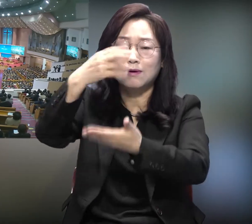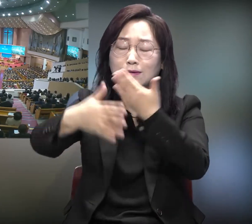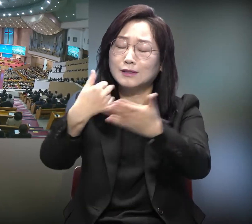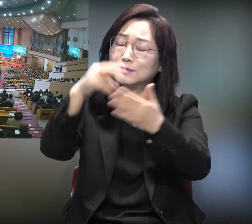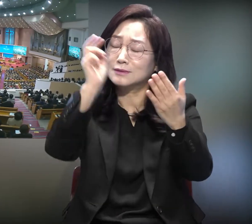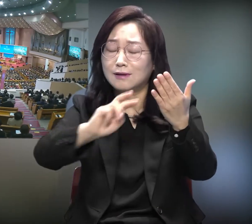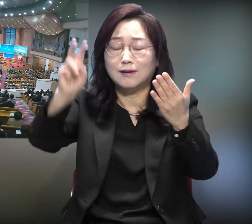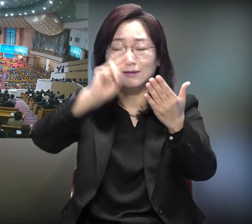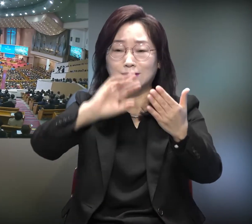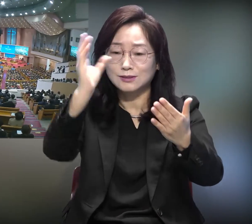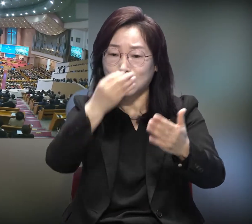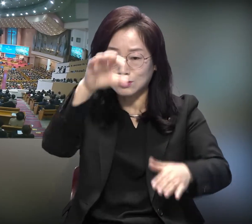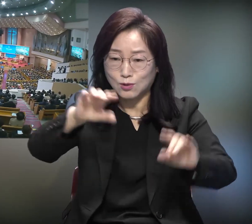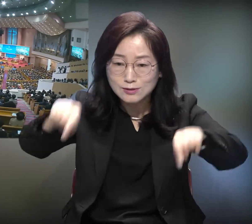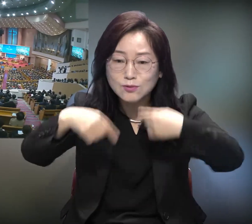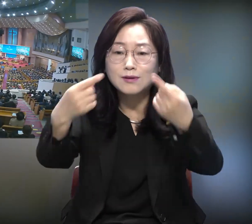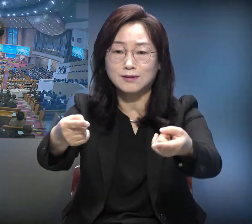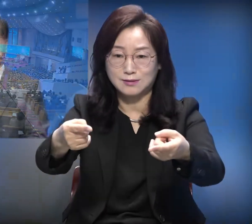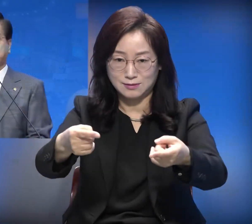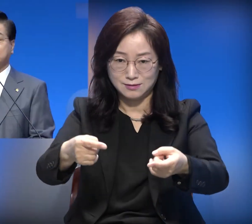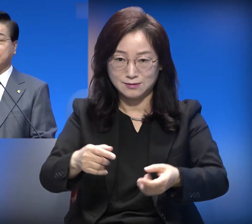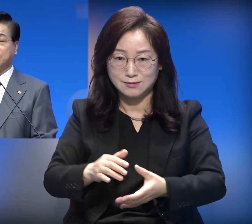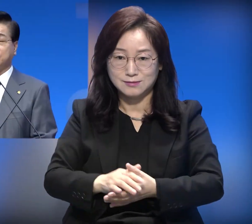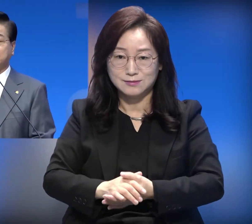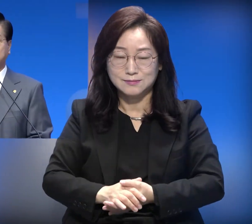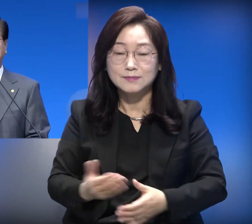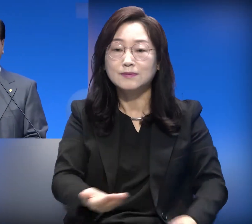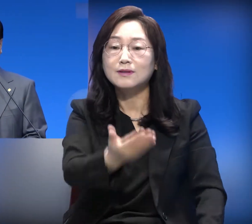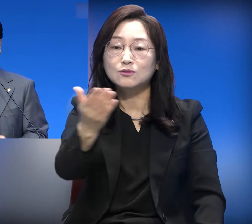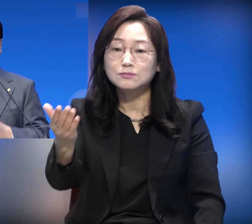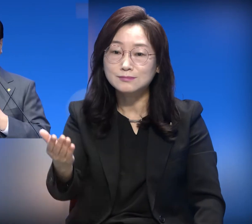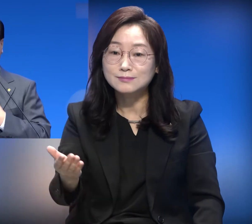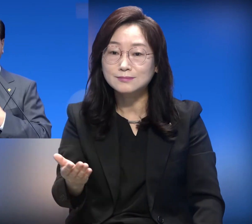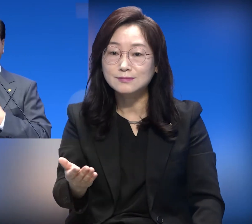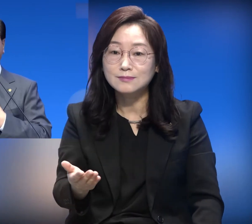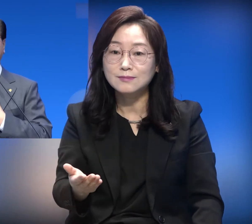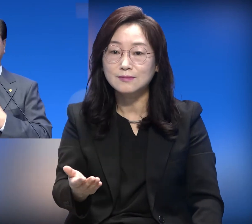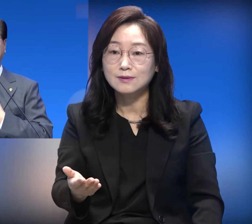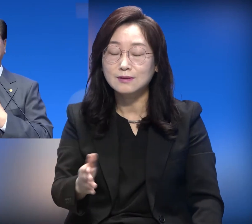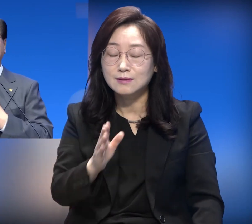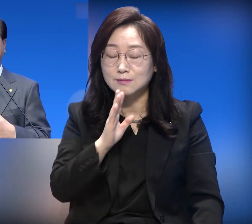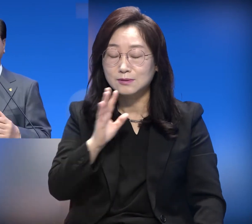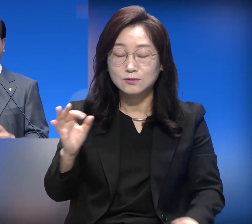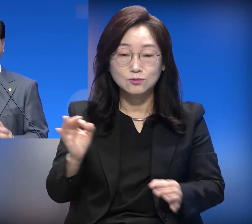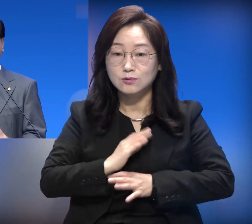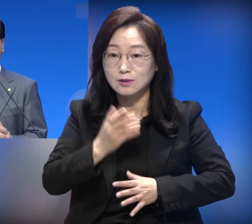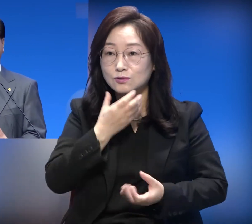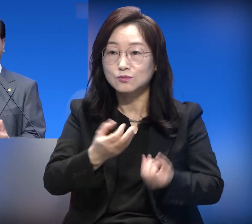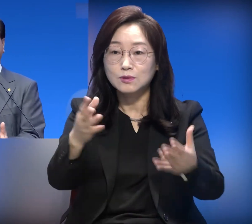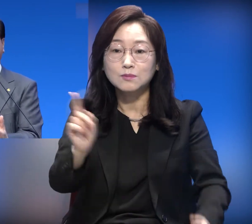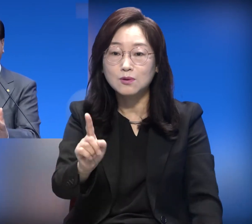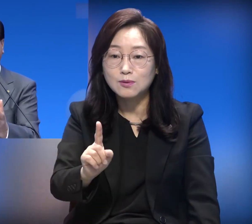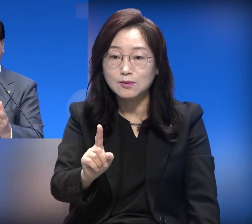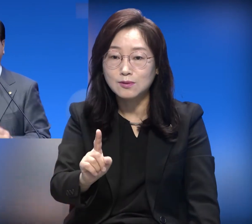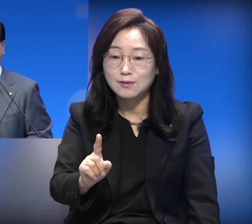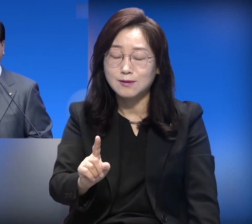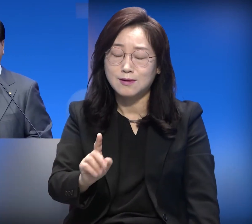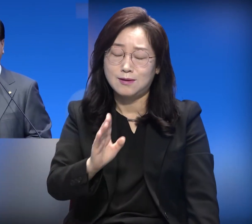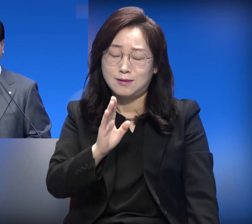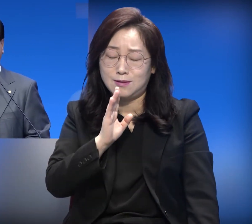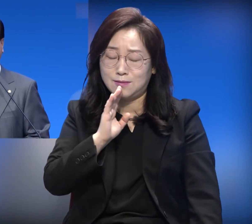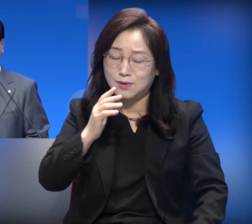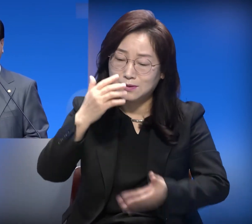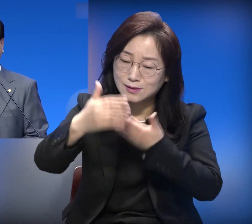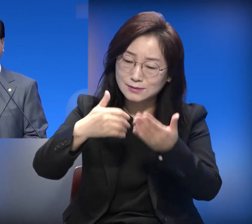찬양하며 성전으로 뛰어들어갔습니다. 여러분 우리에게 주신 놀라운 축복은 주님의 성전에 기쁨으로 나올 수 있는